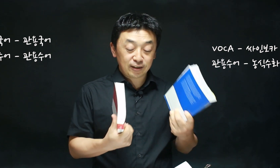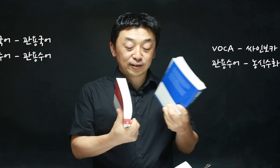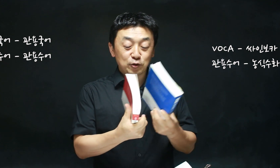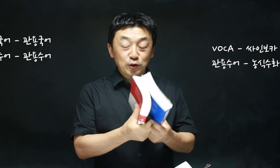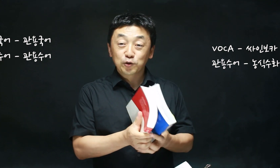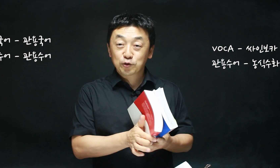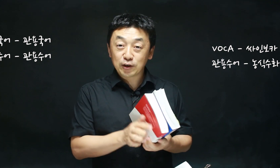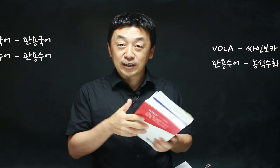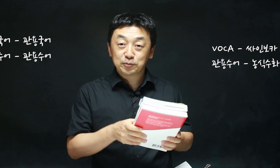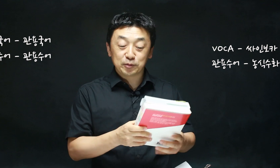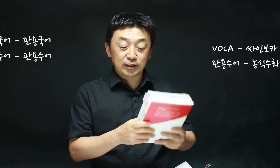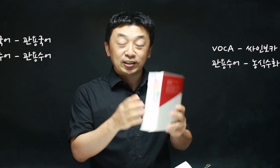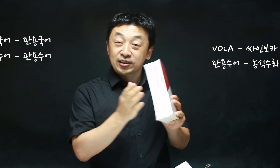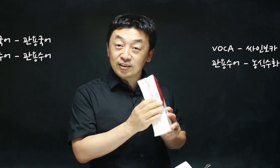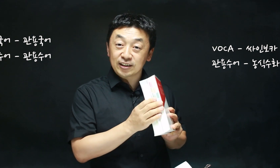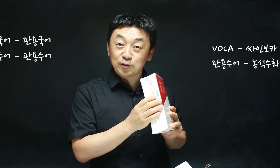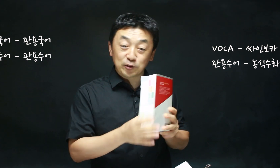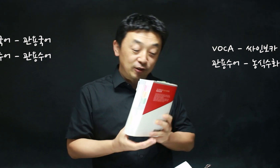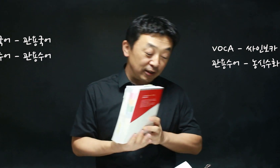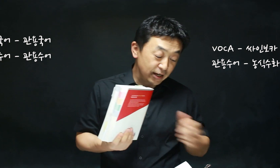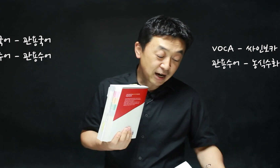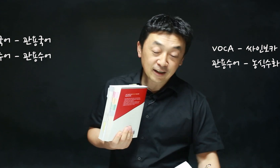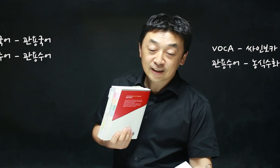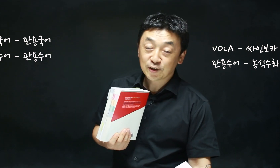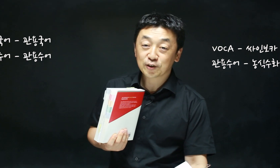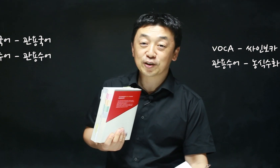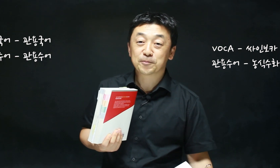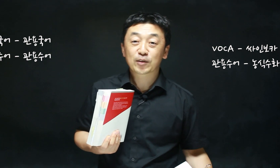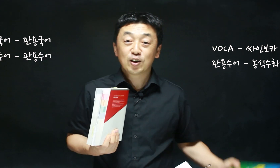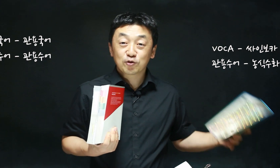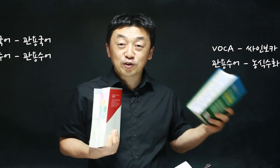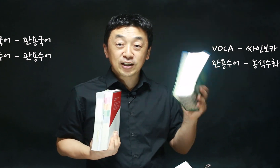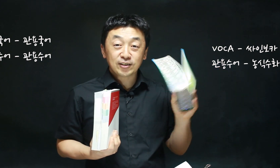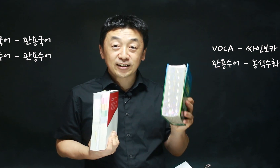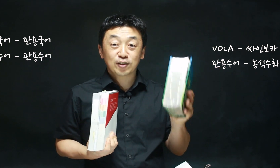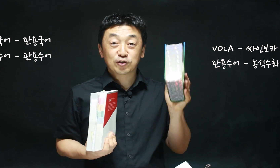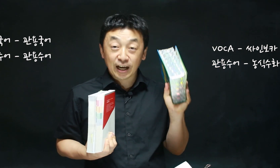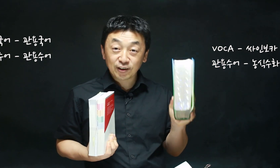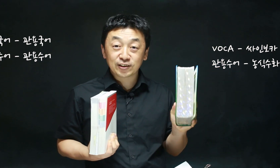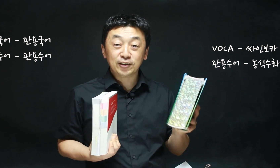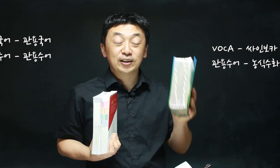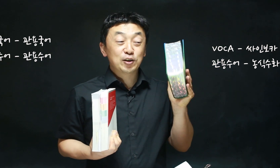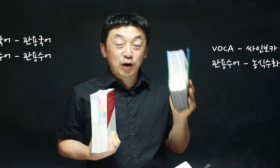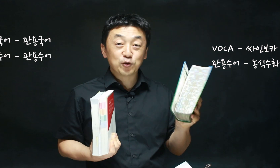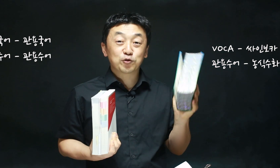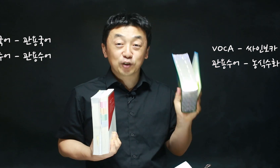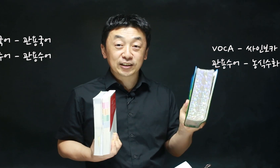이 관용수화라는 부분이 이렇게 들어가 있다고 보는 거죠. 아까 얘기했던 것처럼 국어 사전 안에 단어가 있죠? 관용 국어가